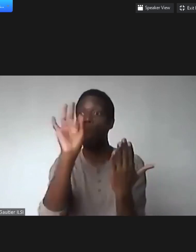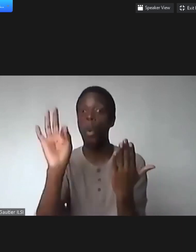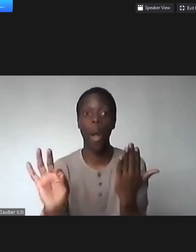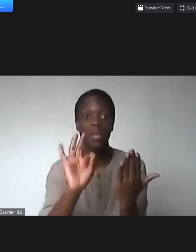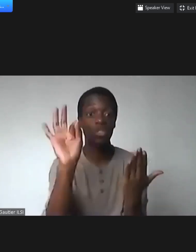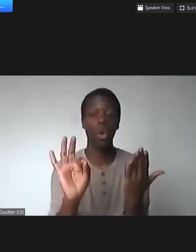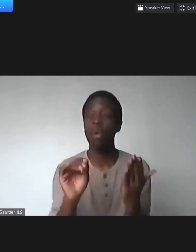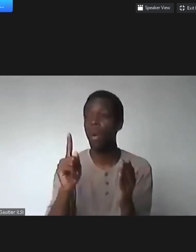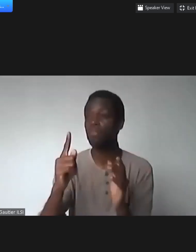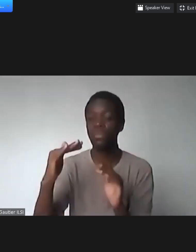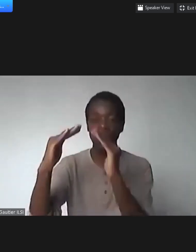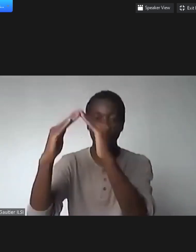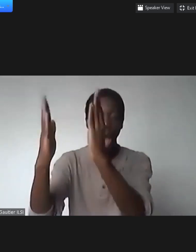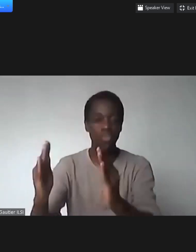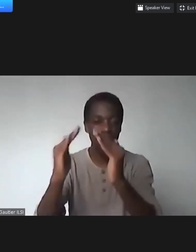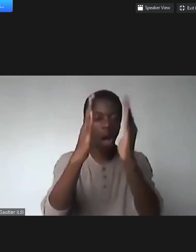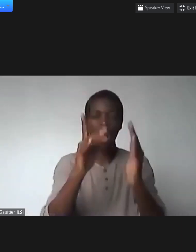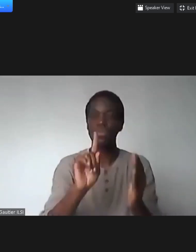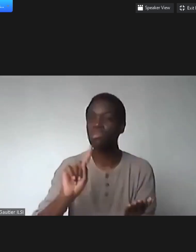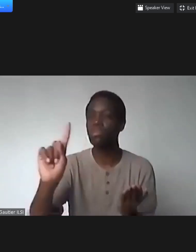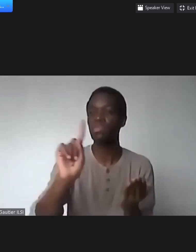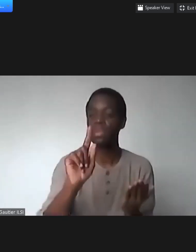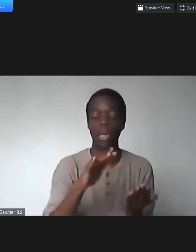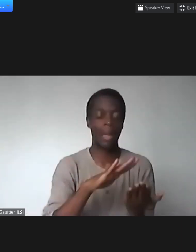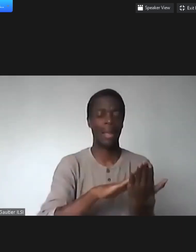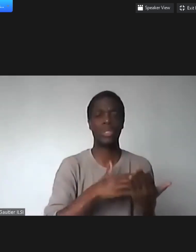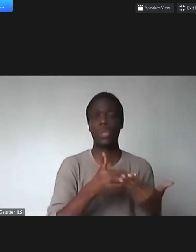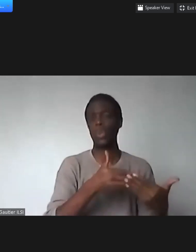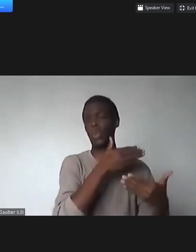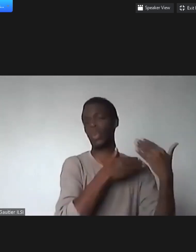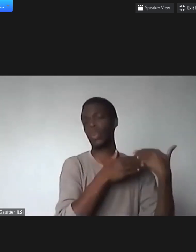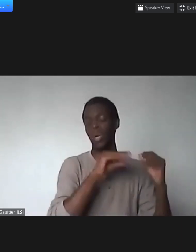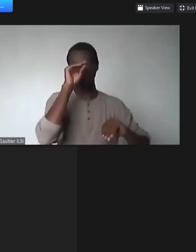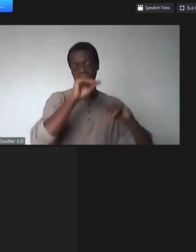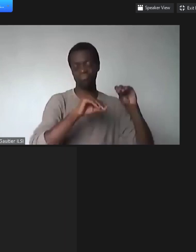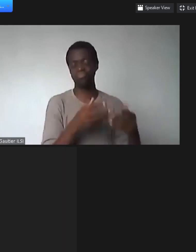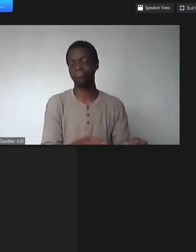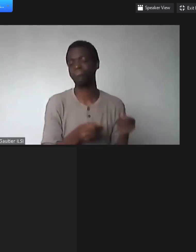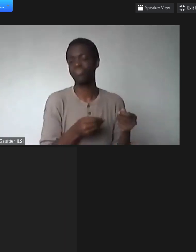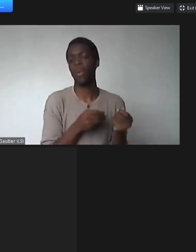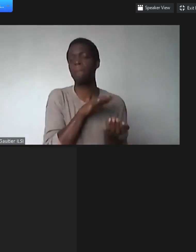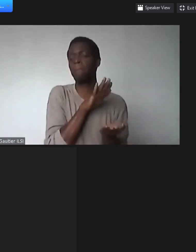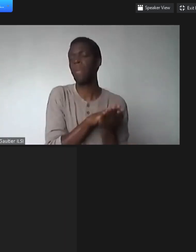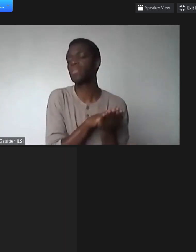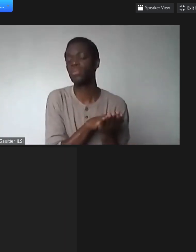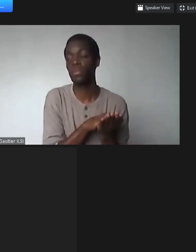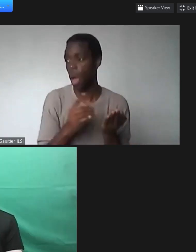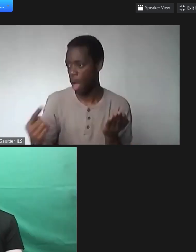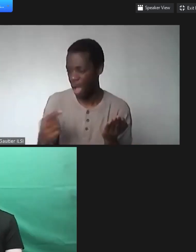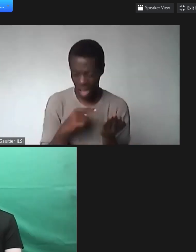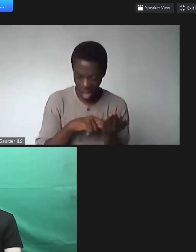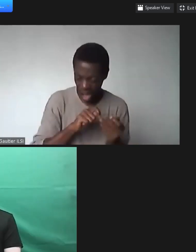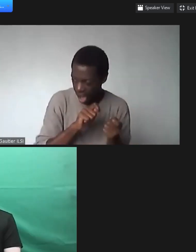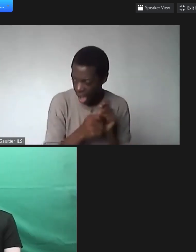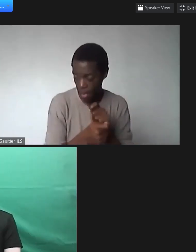y nada, y en ese momento ya se había hecho, pero sí, es complicado acceder, estoy de acuerdo. Pero sí, sigamos en